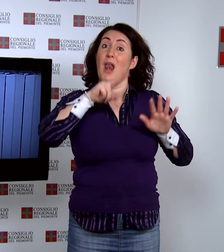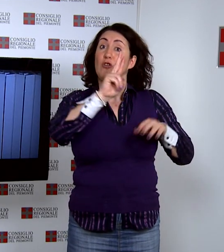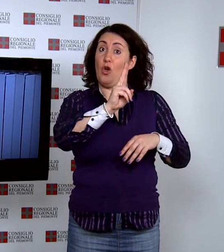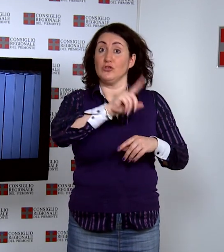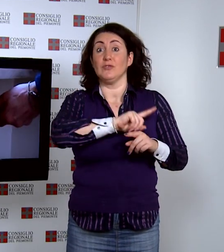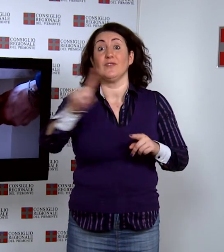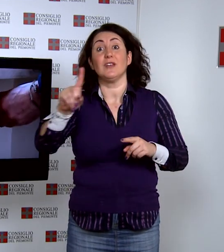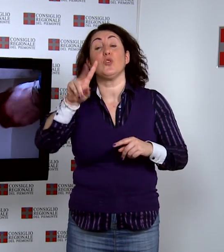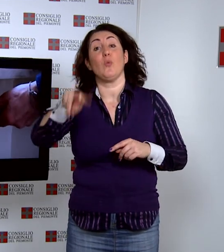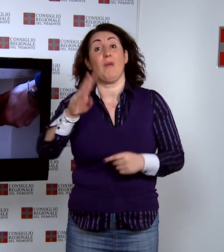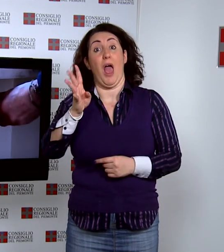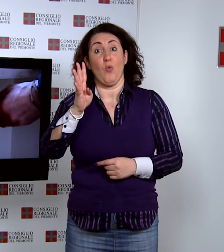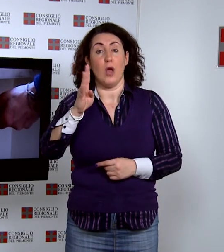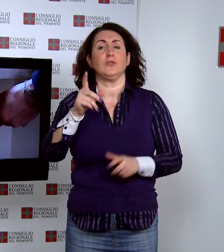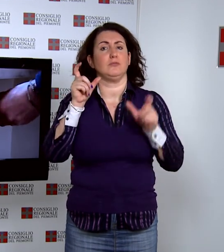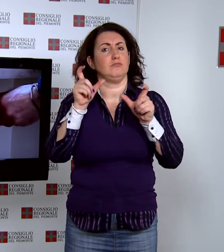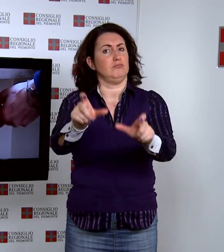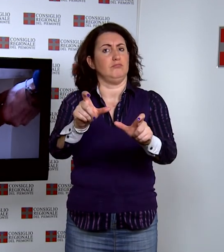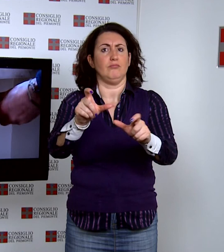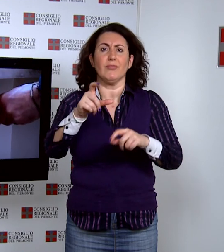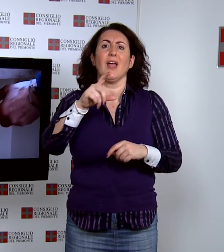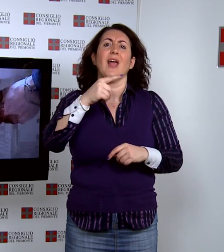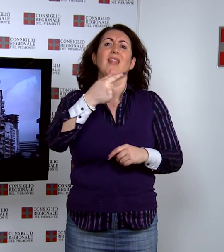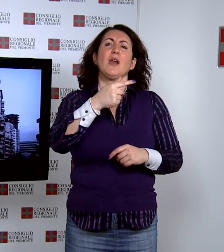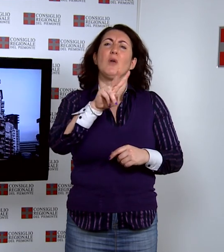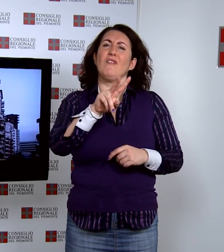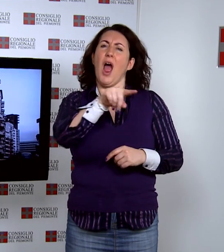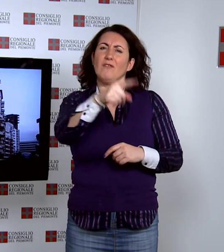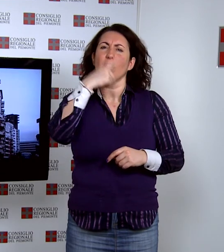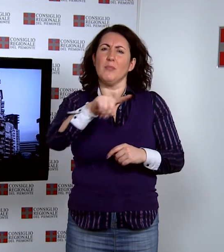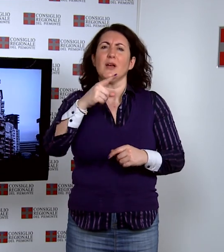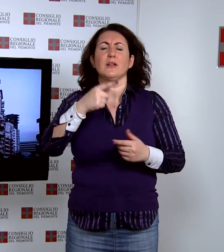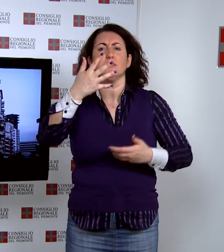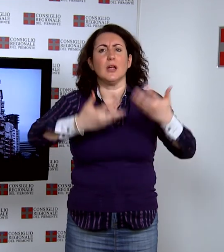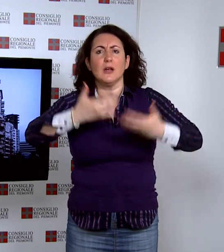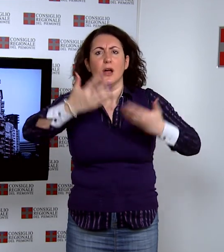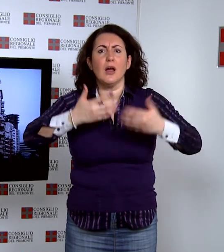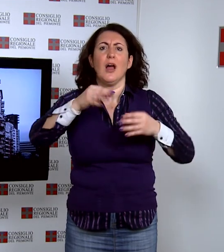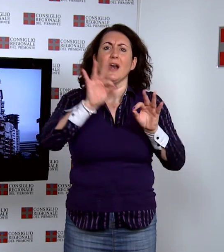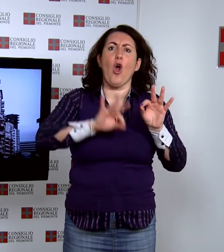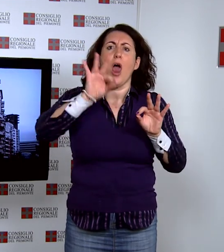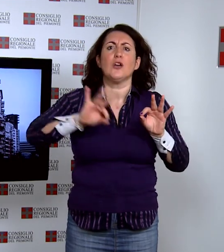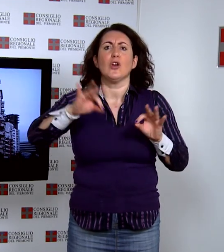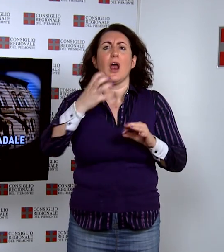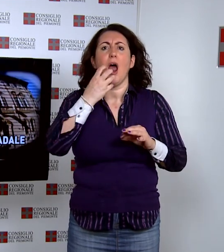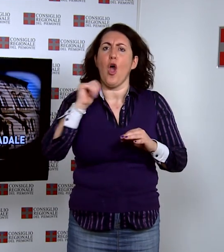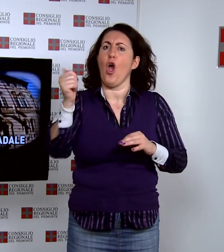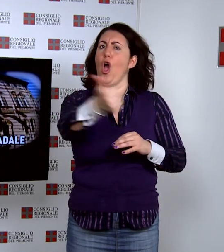di installazione di termovalvole per la termoregolazione e contabilizzazione del calore in ogni unità abitativa. Per la